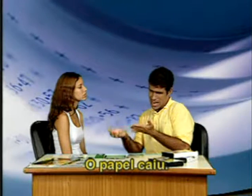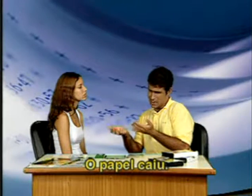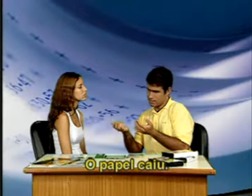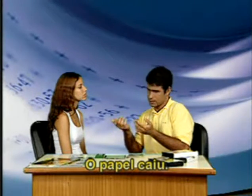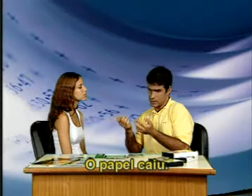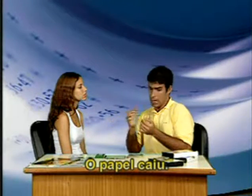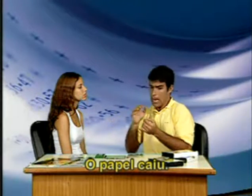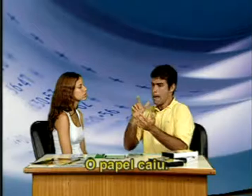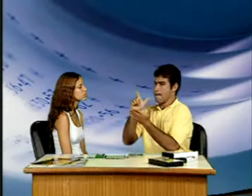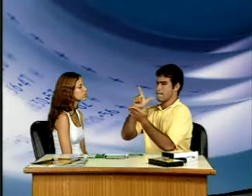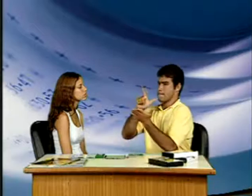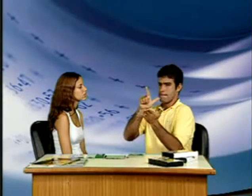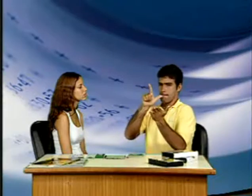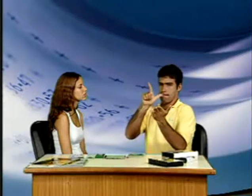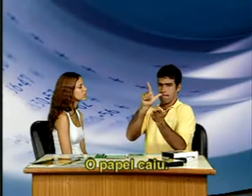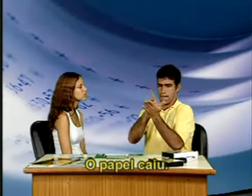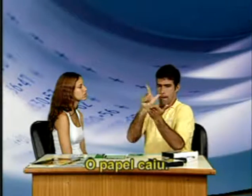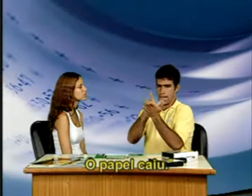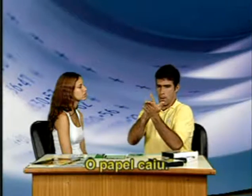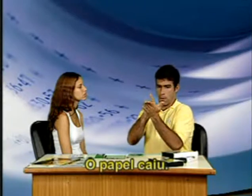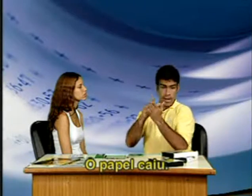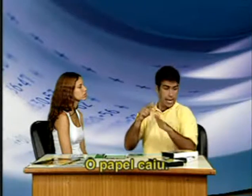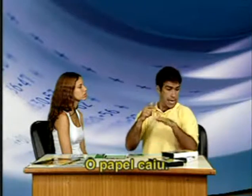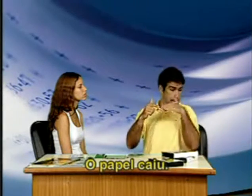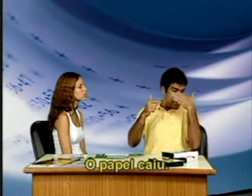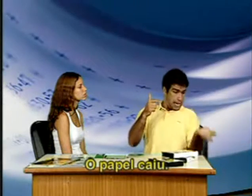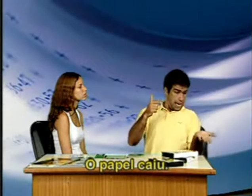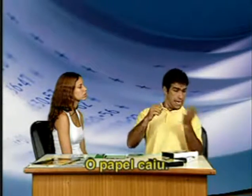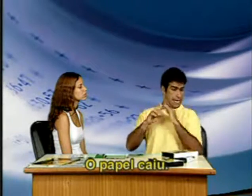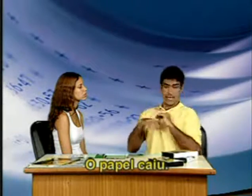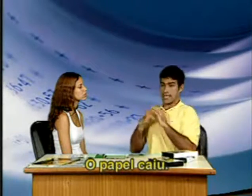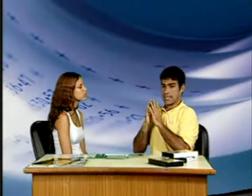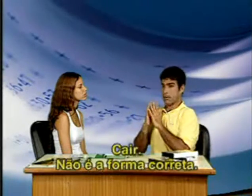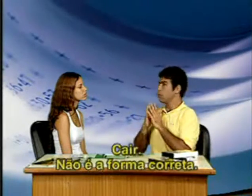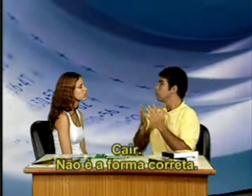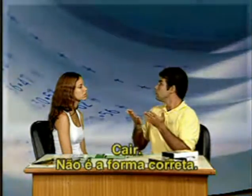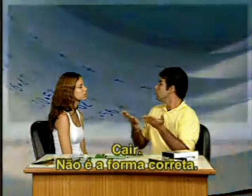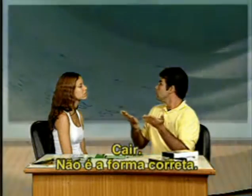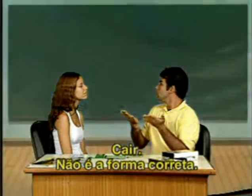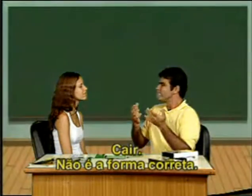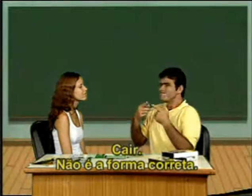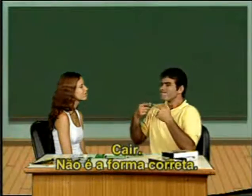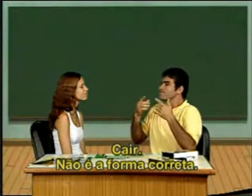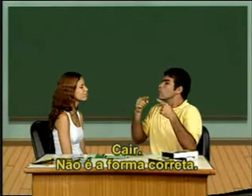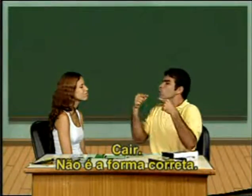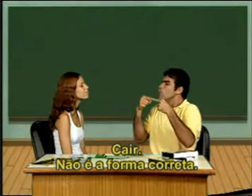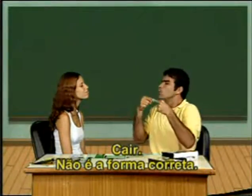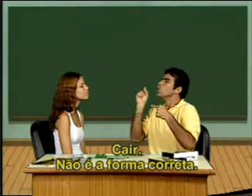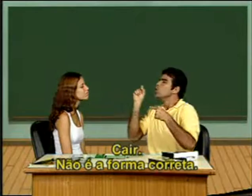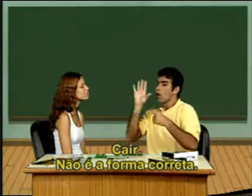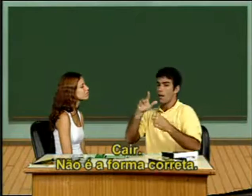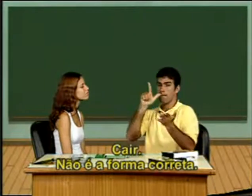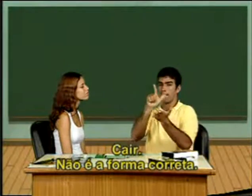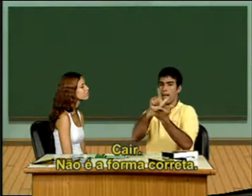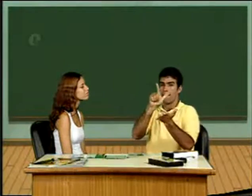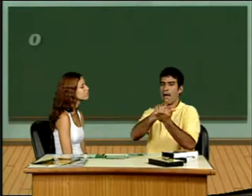caiu. O papel caiu. Cair. Não é a forma correta.